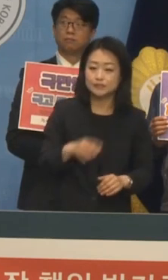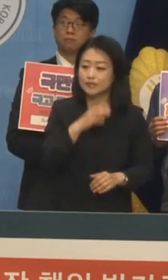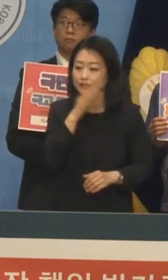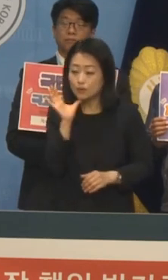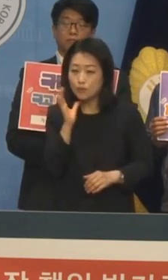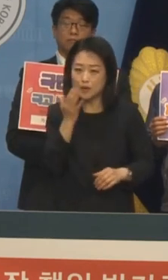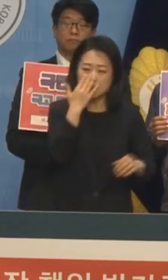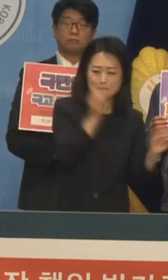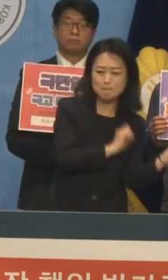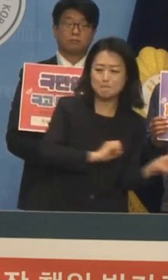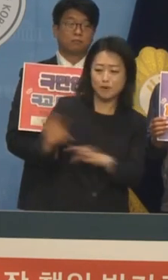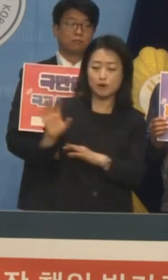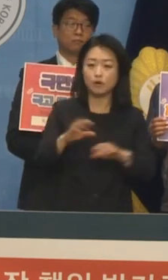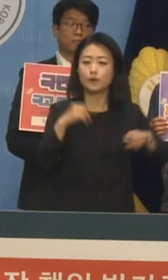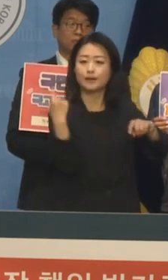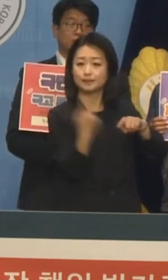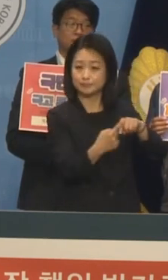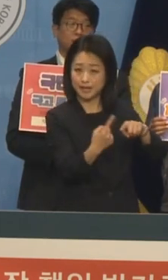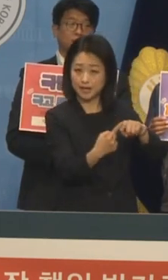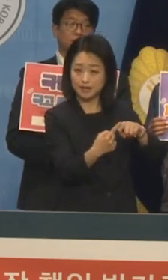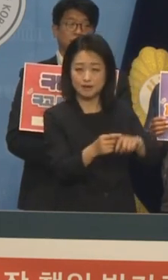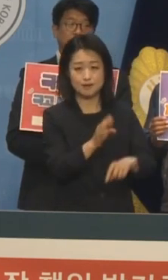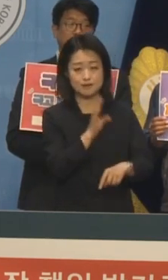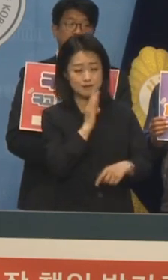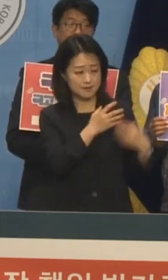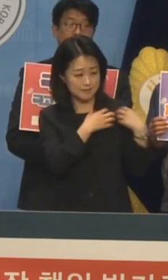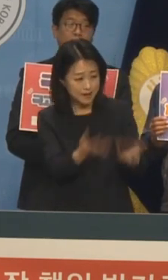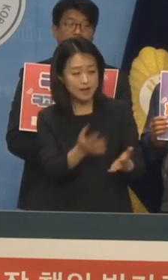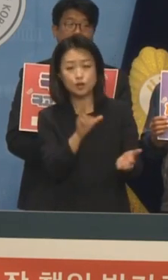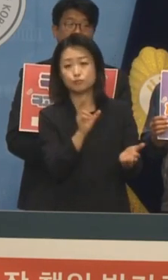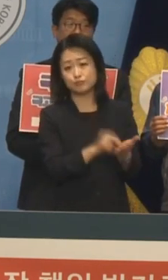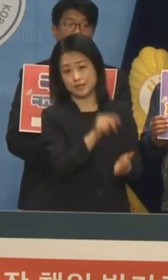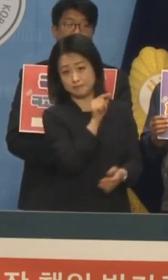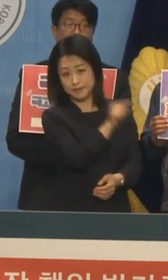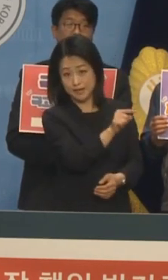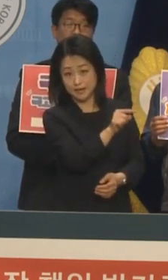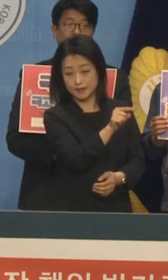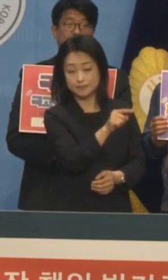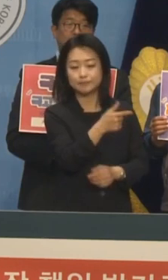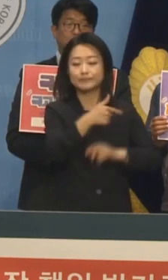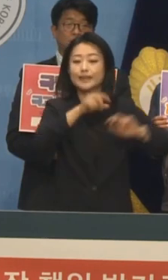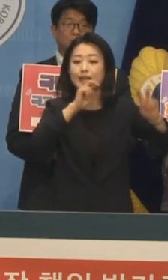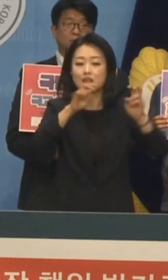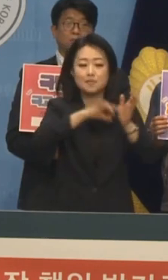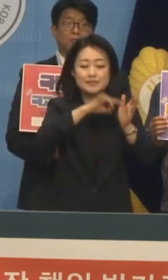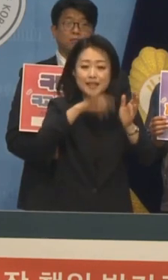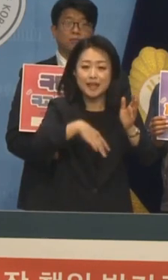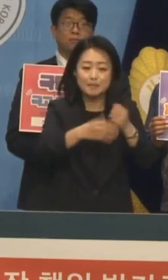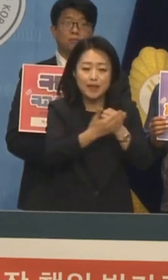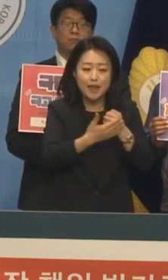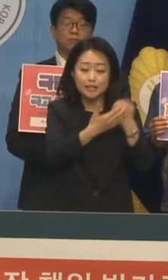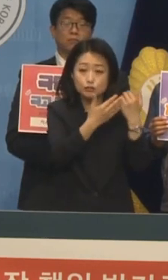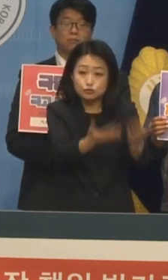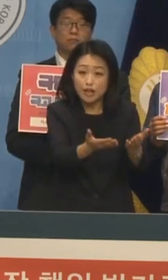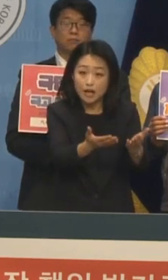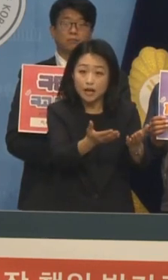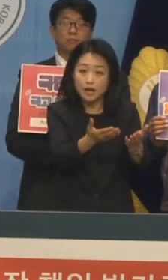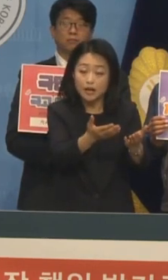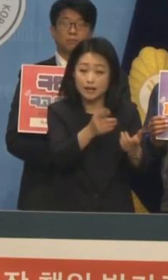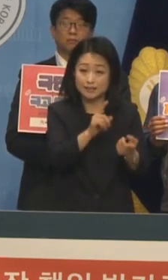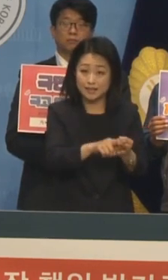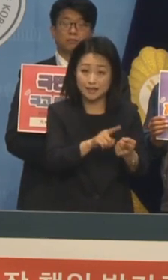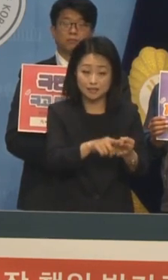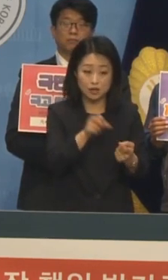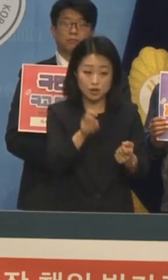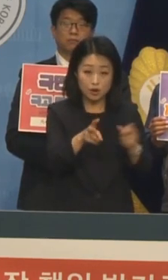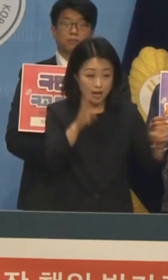노후를 내다버린 것과 같습니다. 참으로 무책임한 행태입니다. 재벌 대기업 세금 감면에 주저하는 데는 거대 양당이